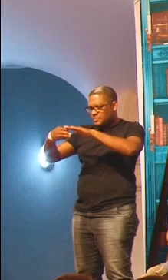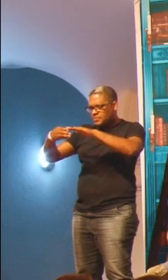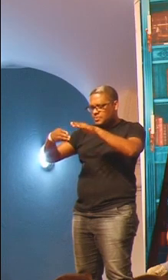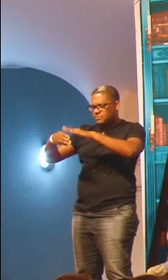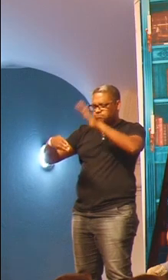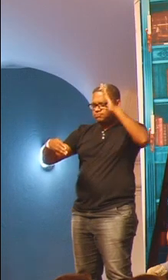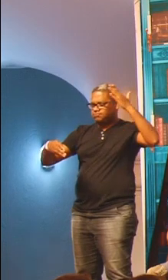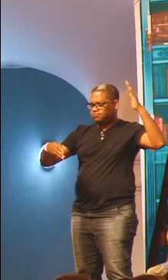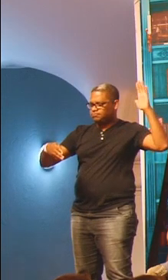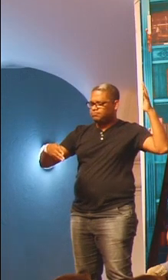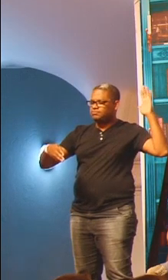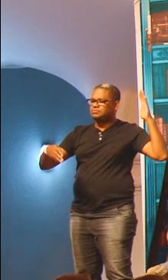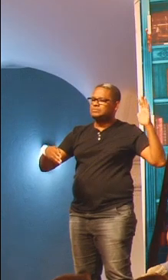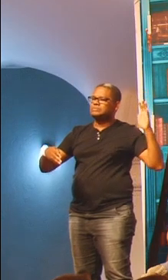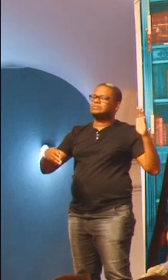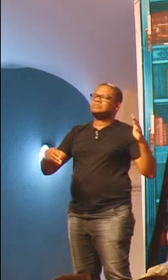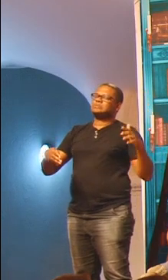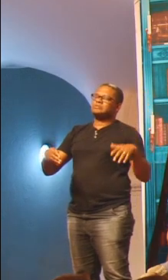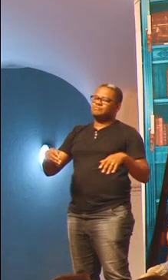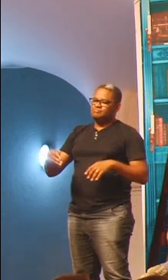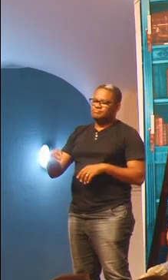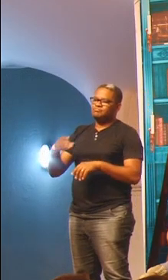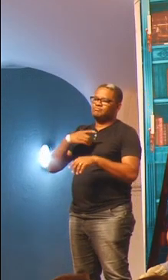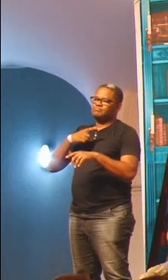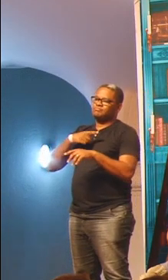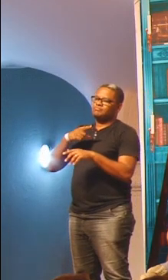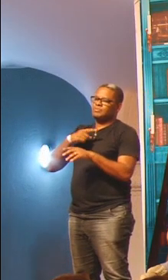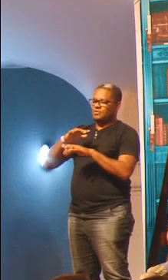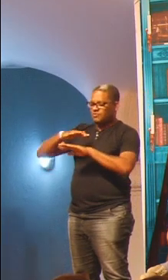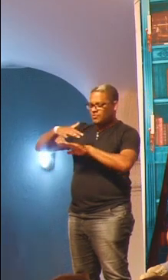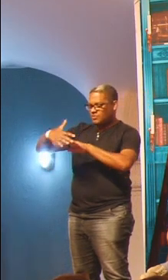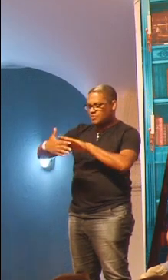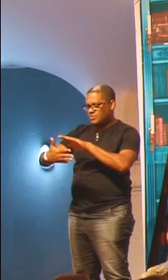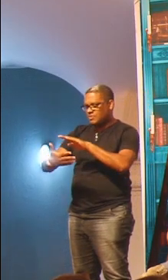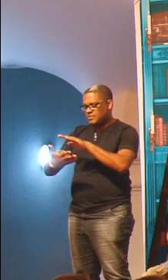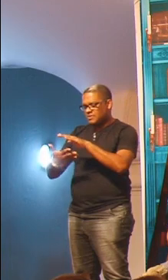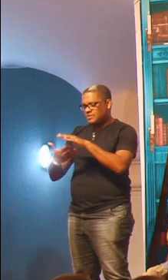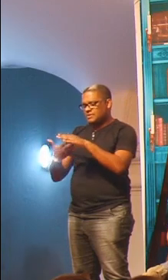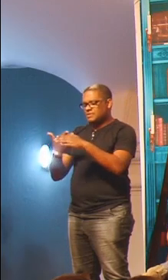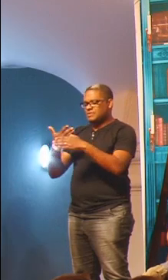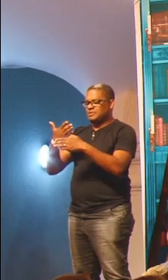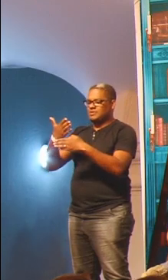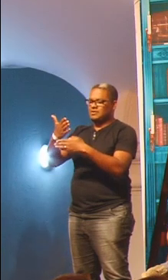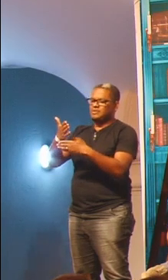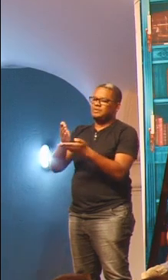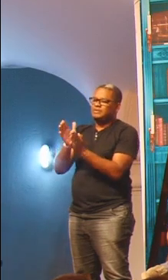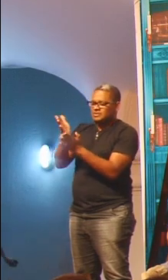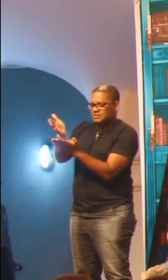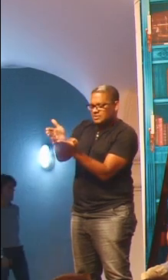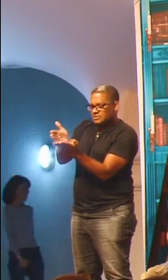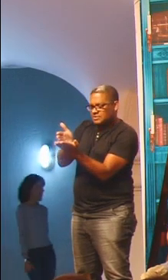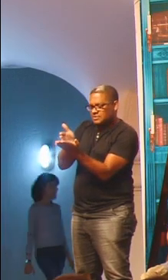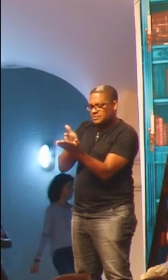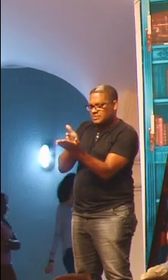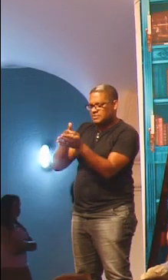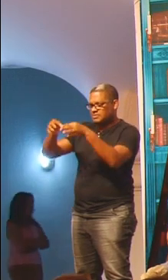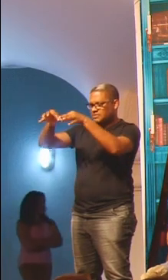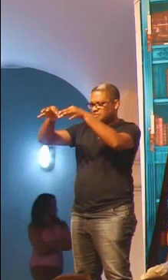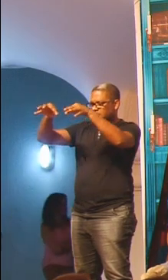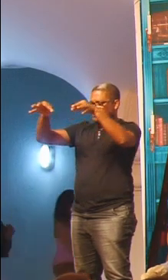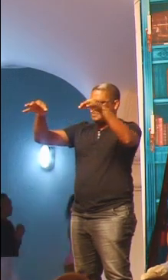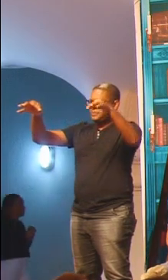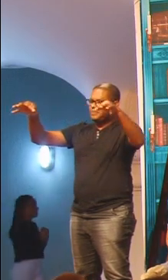prestes a rasgar o pequeno campo de atmosfera em seu entorno, como se dividisse com um talhar um pequeno lenço de seda.